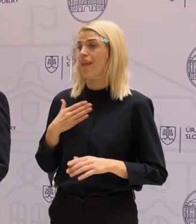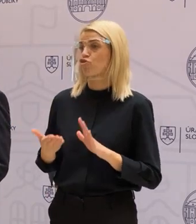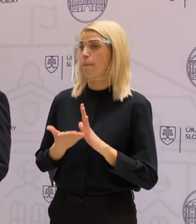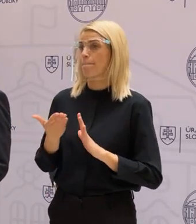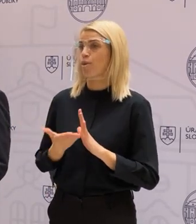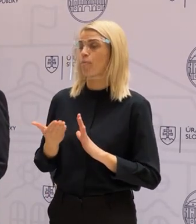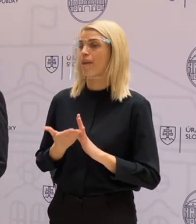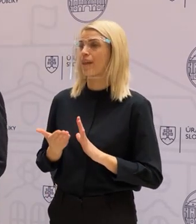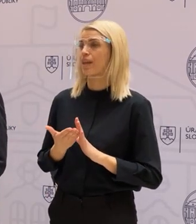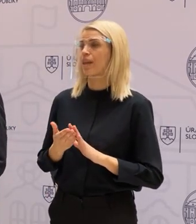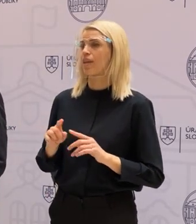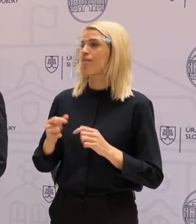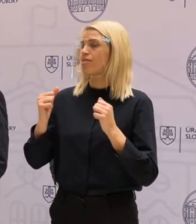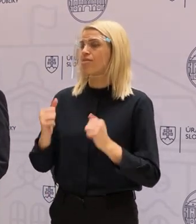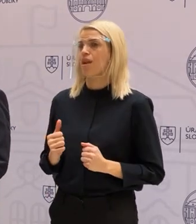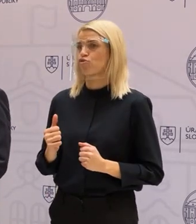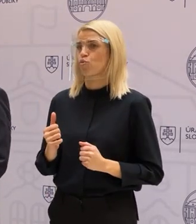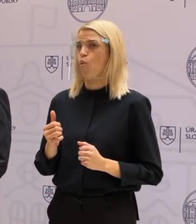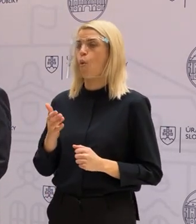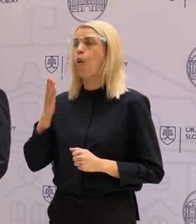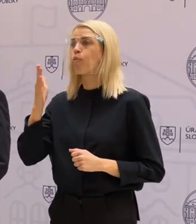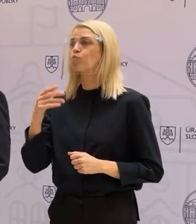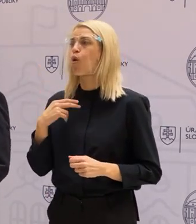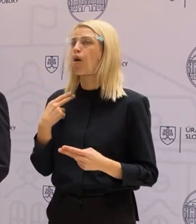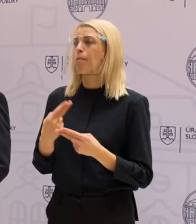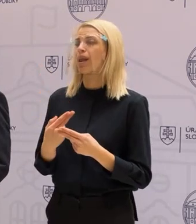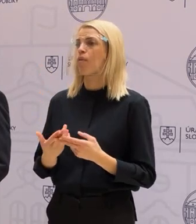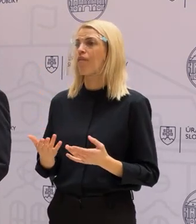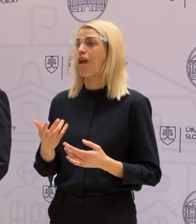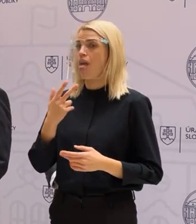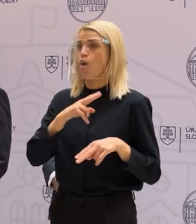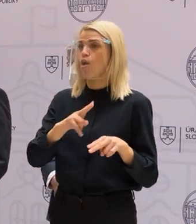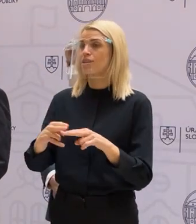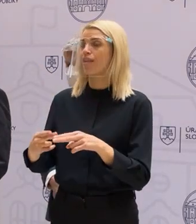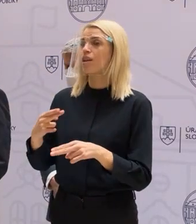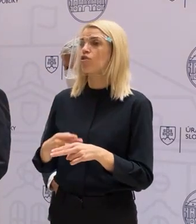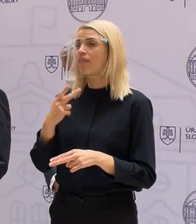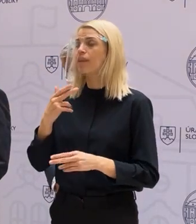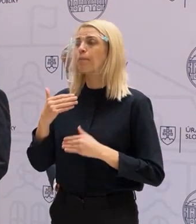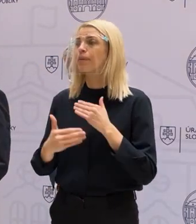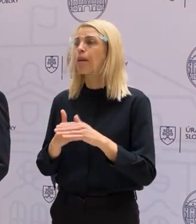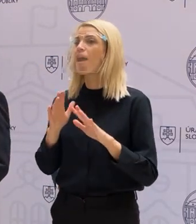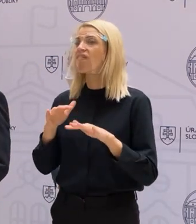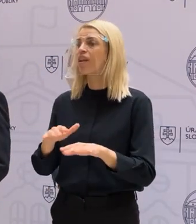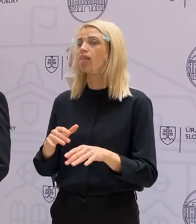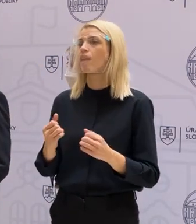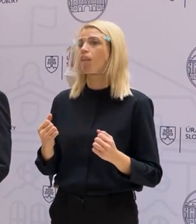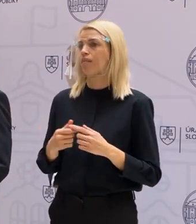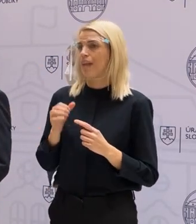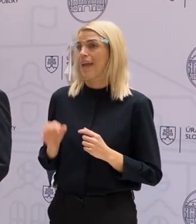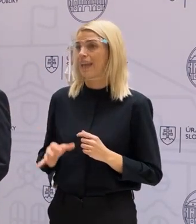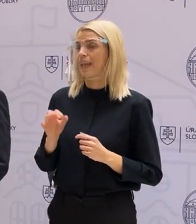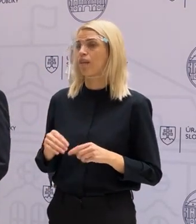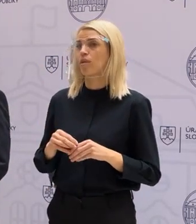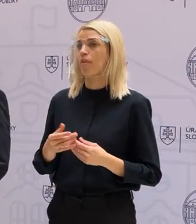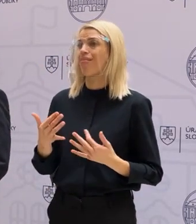je relatívne ťažko predvídateľný, ale vidíme z iných krajín, že priebeh tej vlny je relatívne rýchly, bavíme